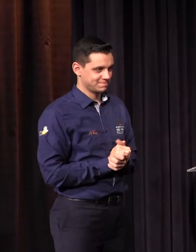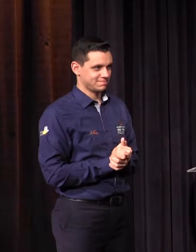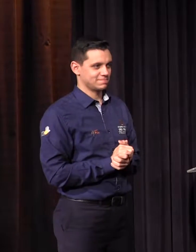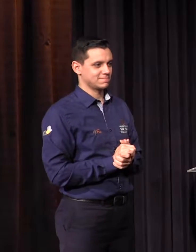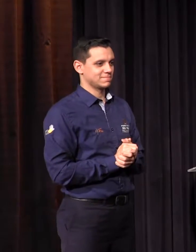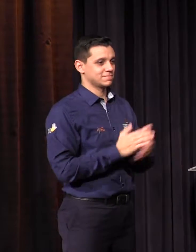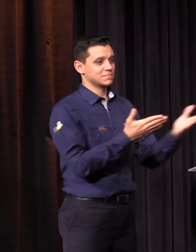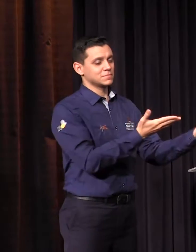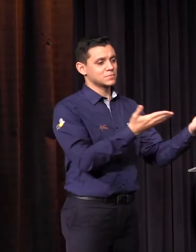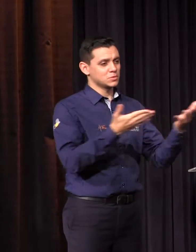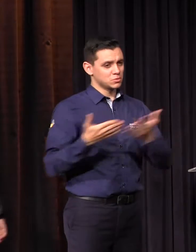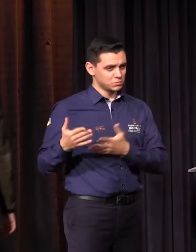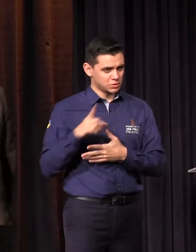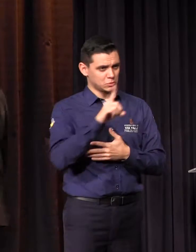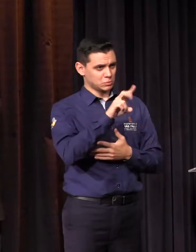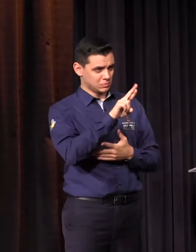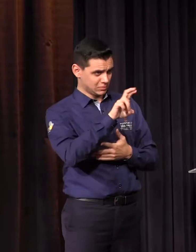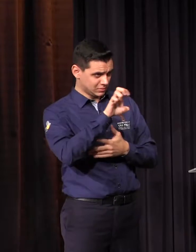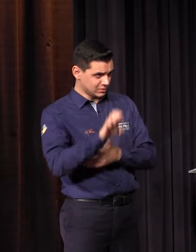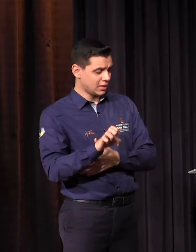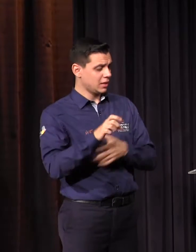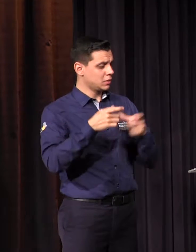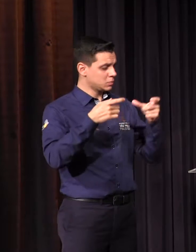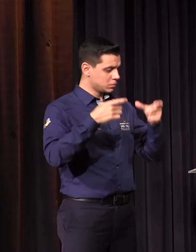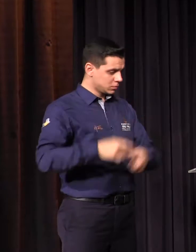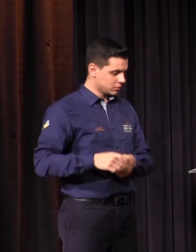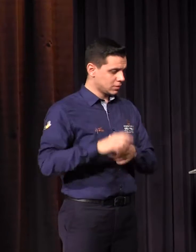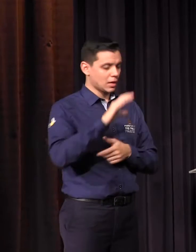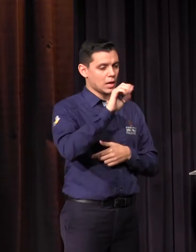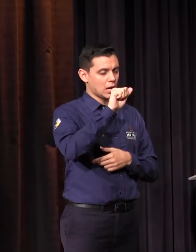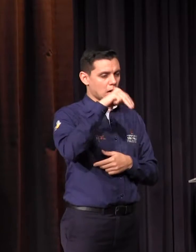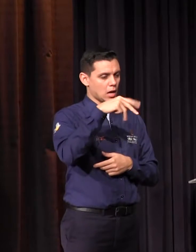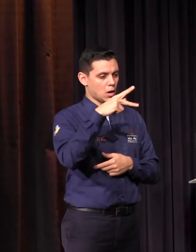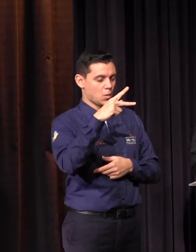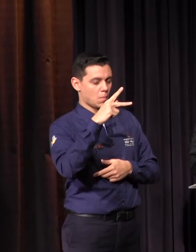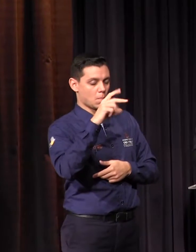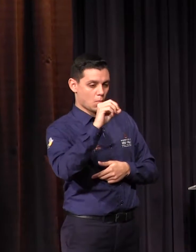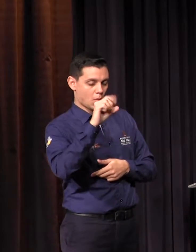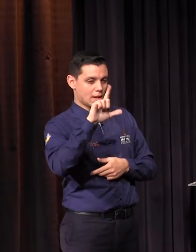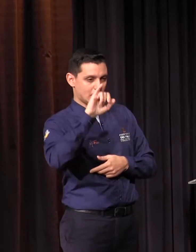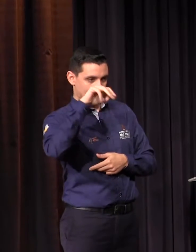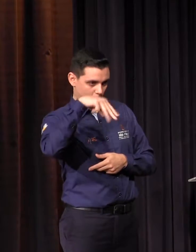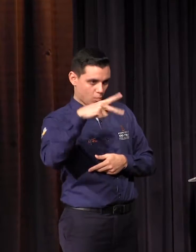a diretoria regional de educação de campo limpo o professor alexandre ferreira cordeiro